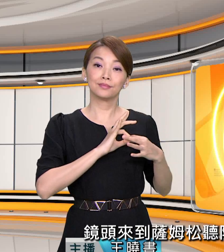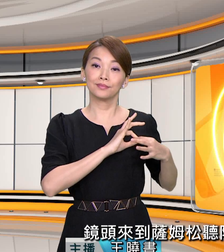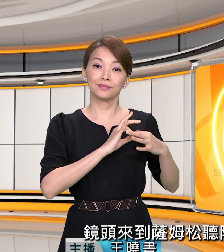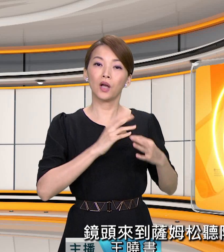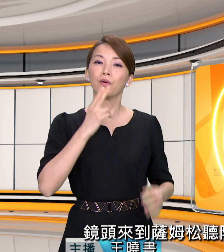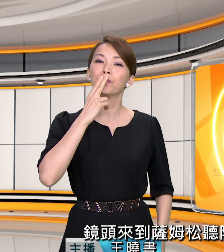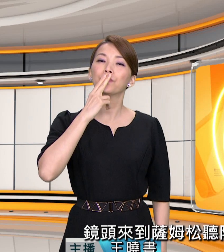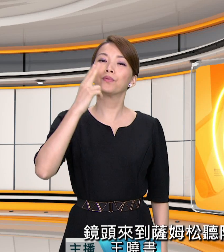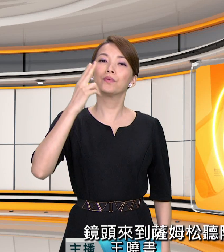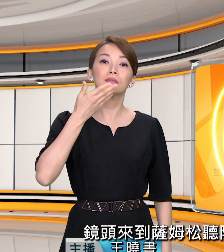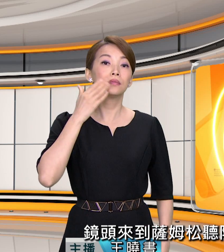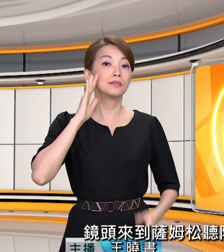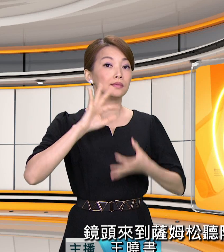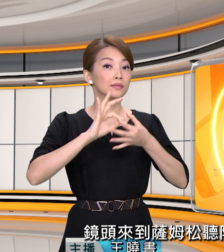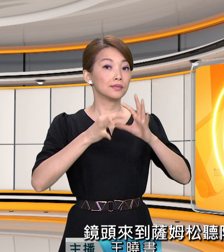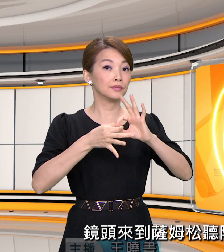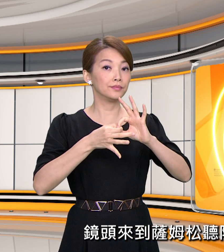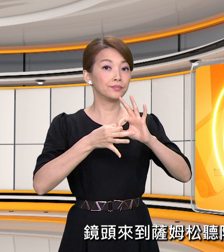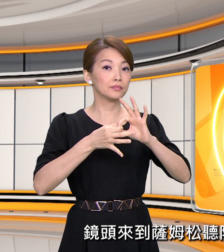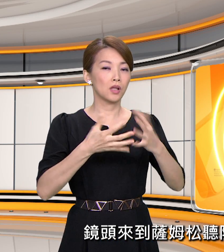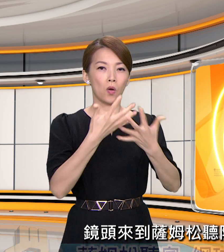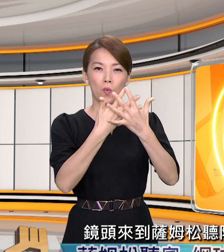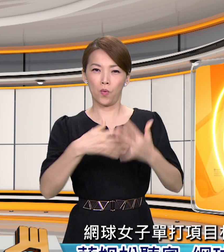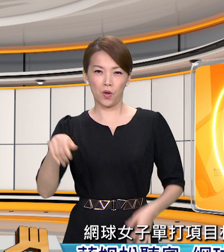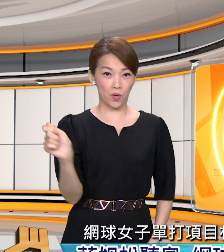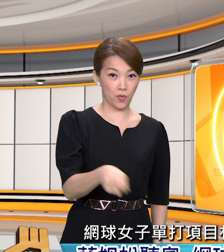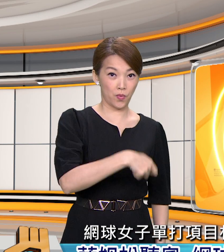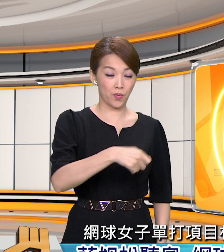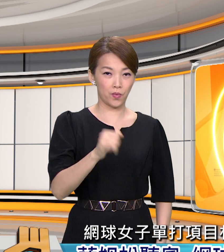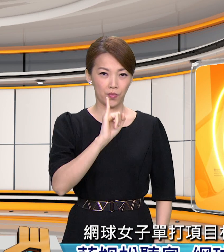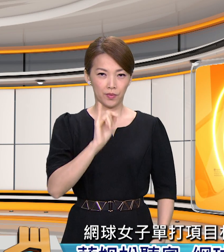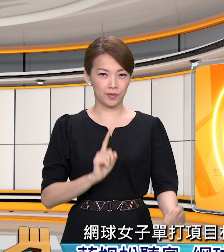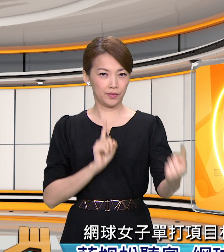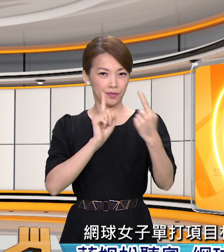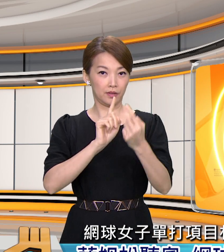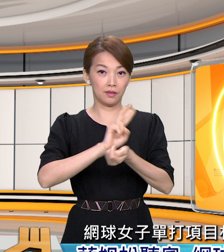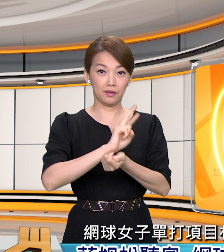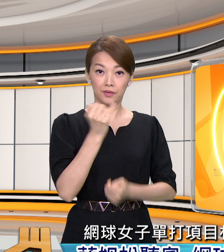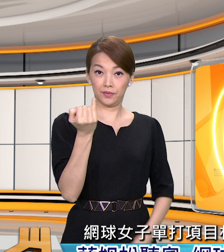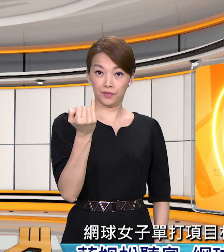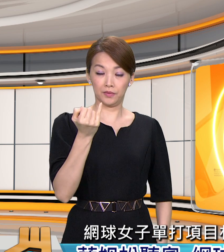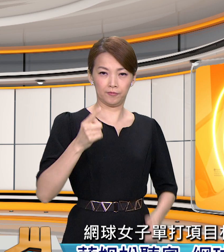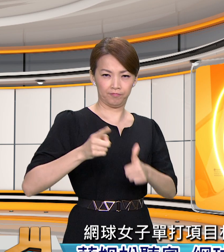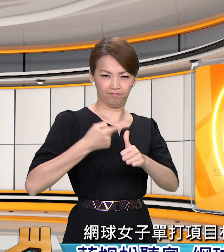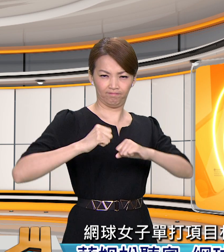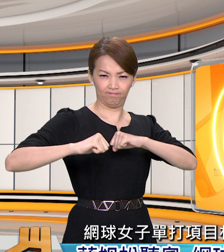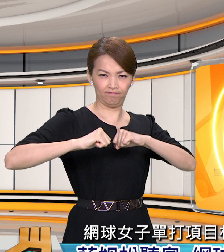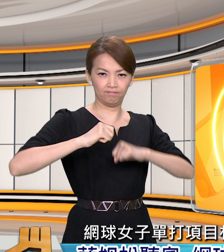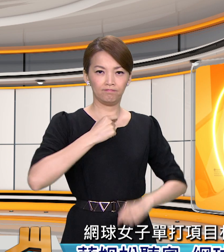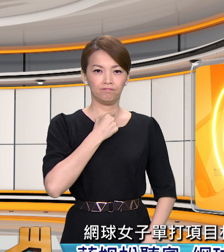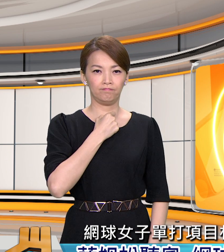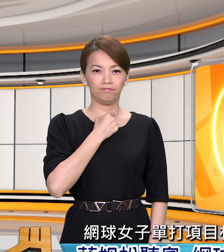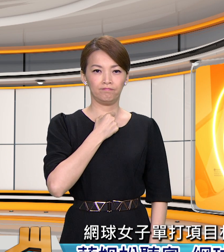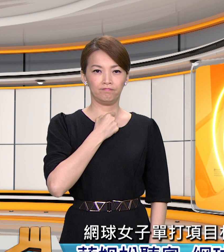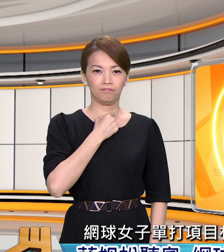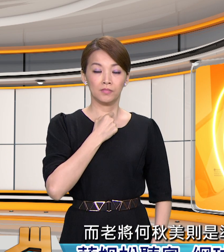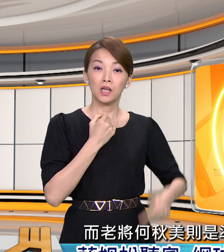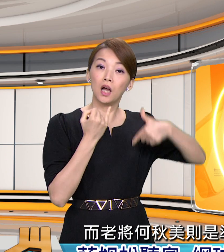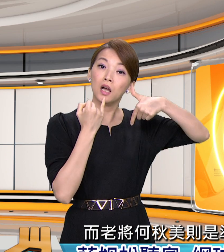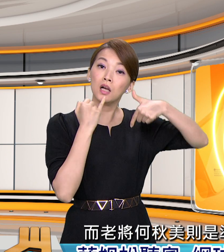镜头来到萨姆松听障奥运网球女子单打项目，林嘉文挺进了金牌战，